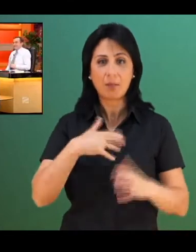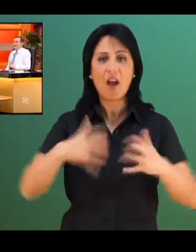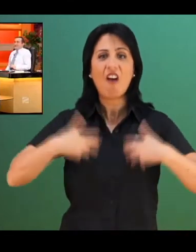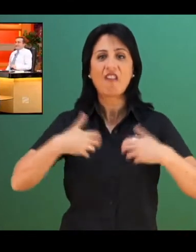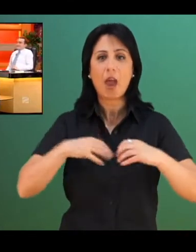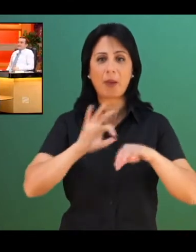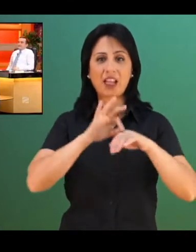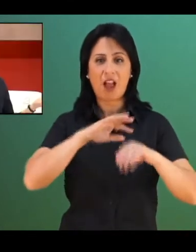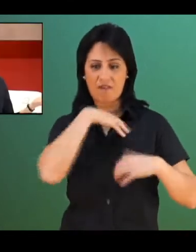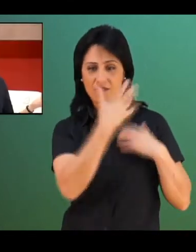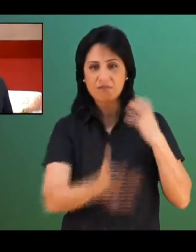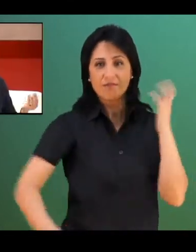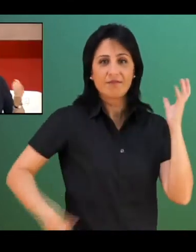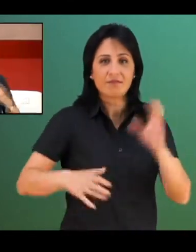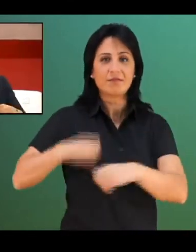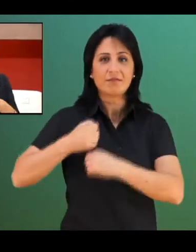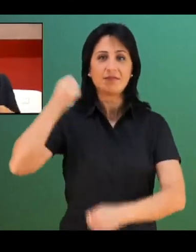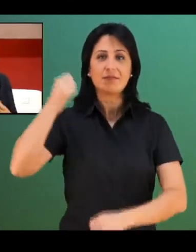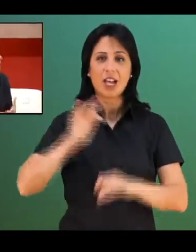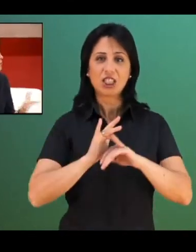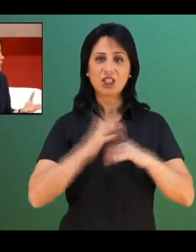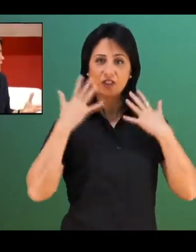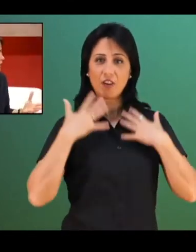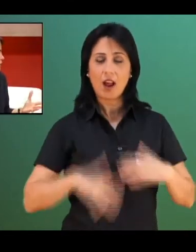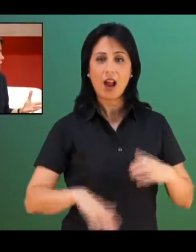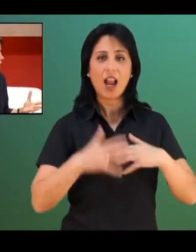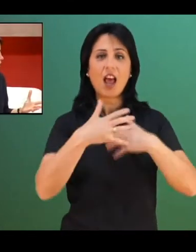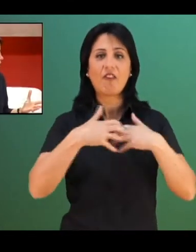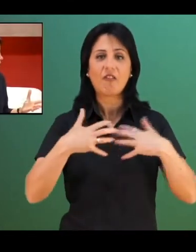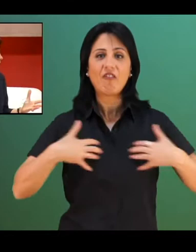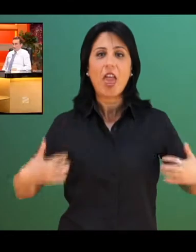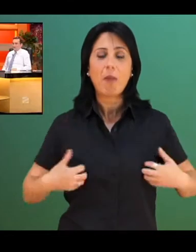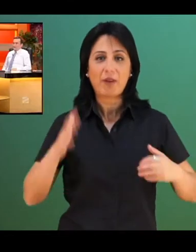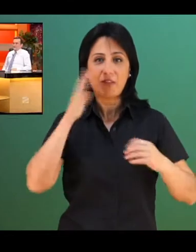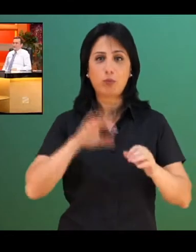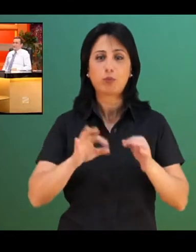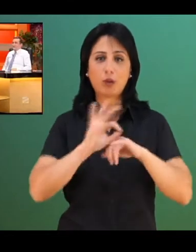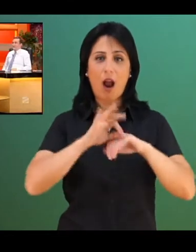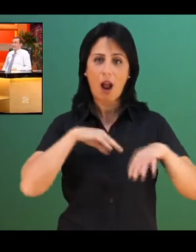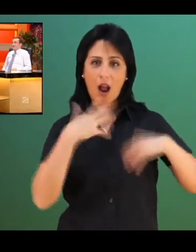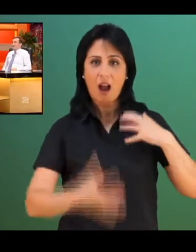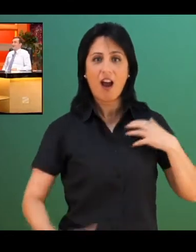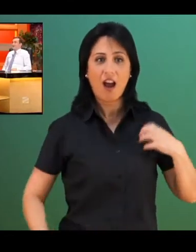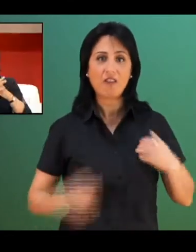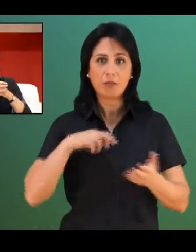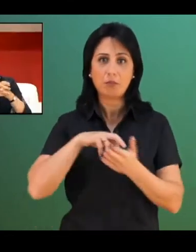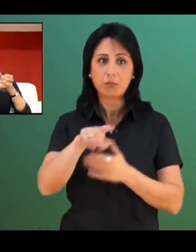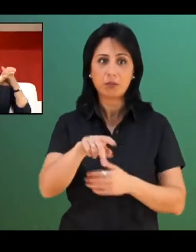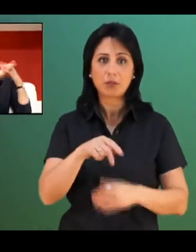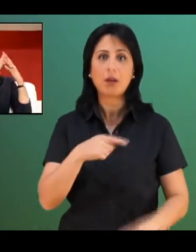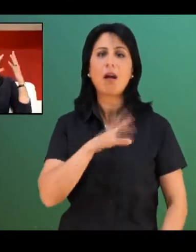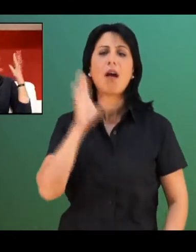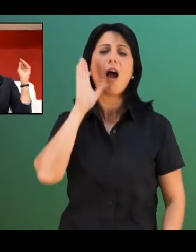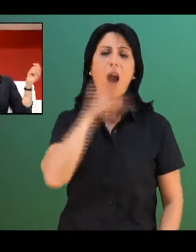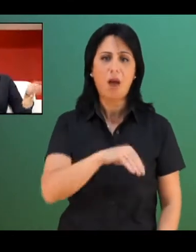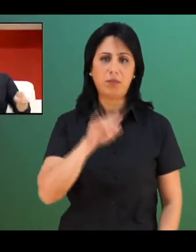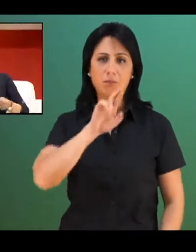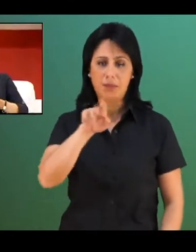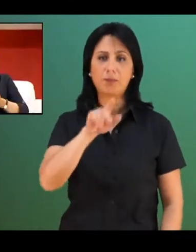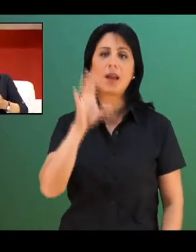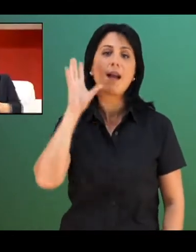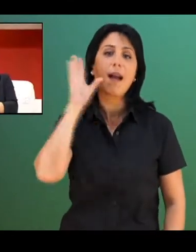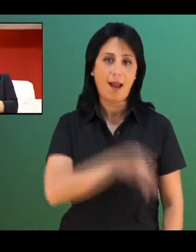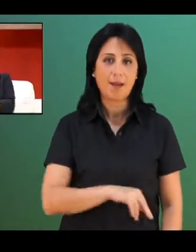ტყავს მოვიგდეფო და ისე გამოვალო. დედასფიცა ვარ გამომსვლელი იყო. ხო, ანუ ხო და მეოთხარ ეგრო გააკეთო, აი დედა, აი არ ვიცი რა